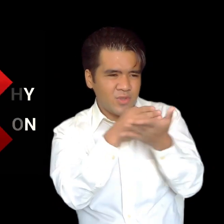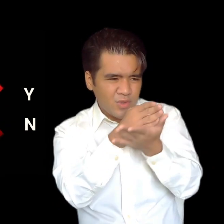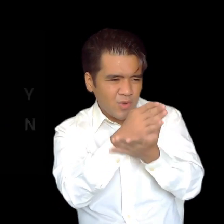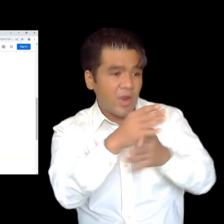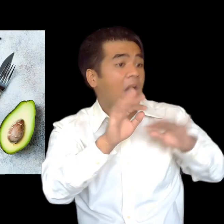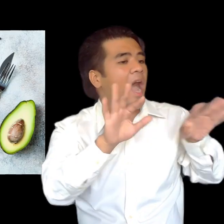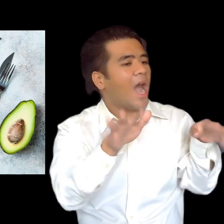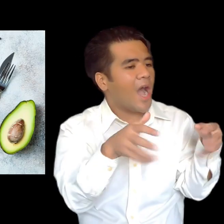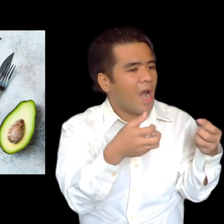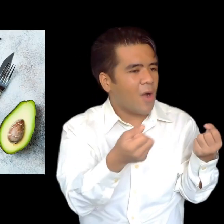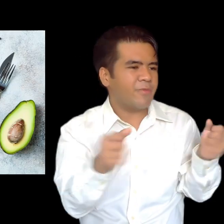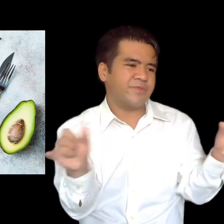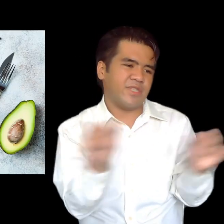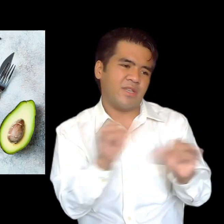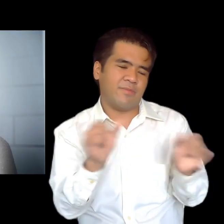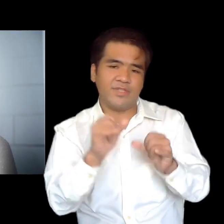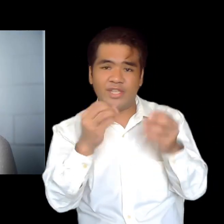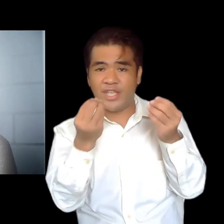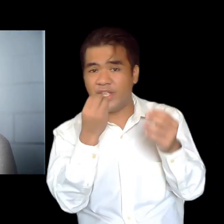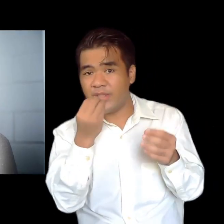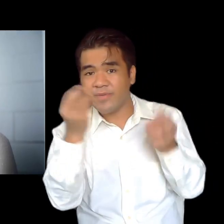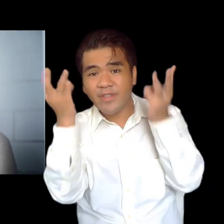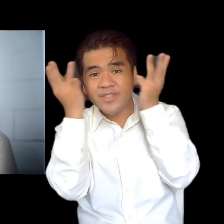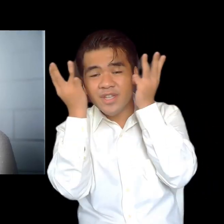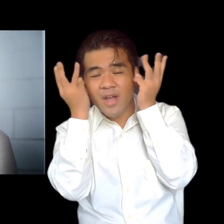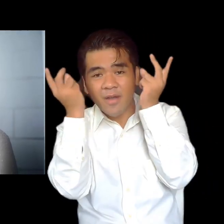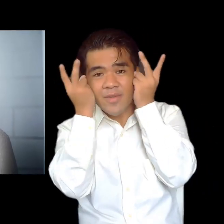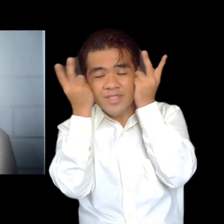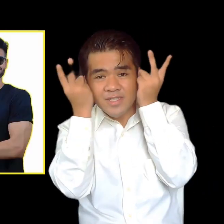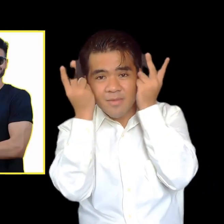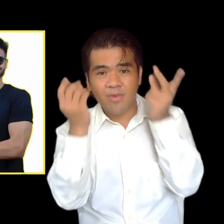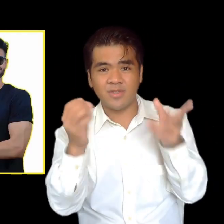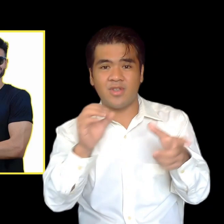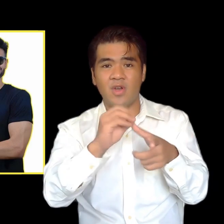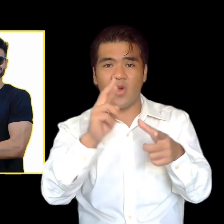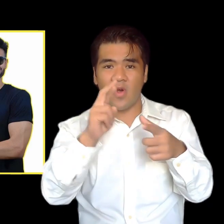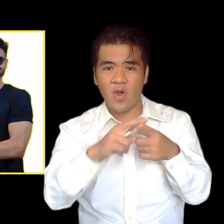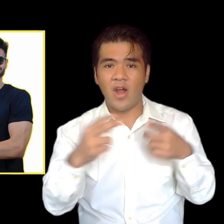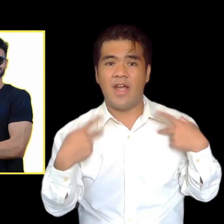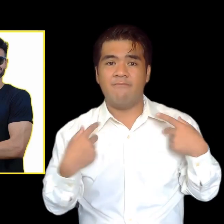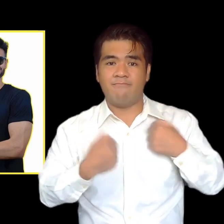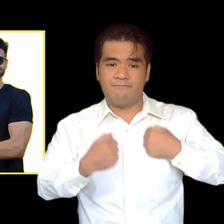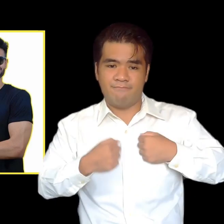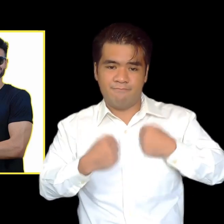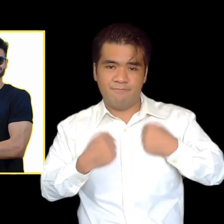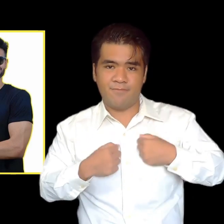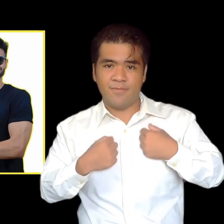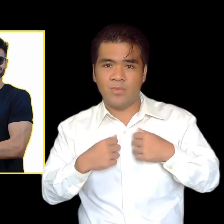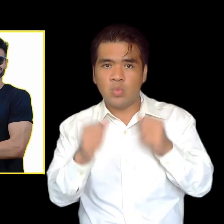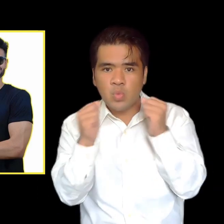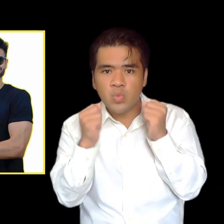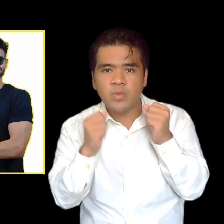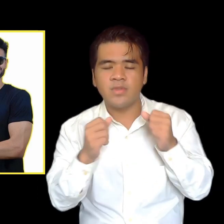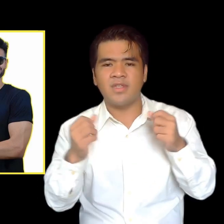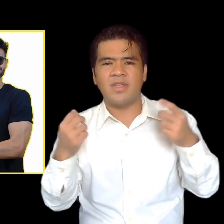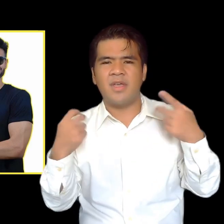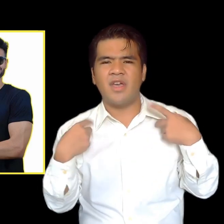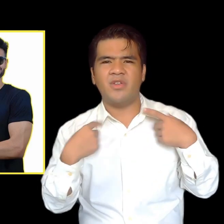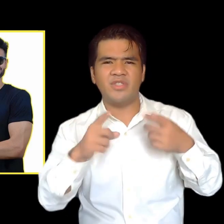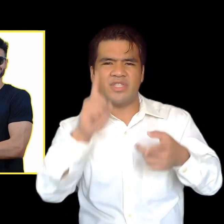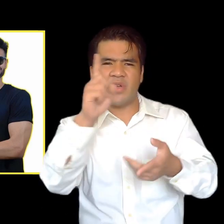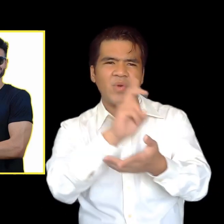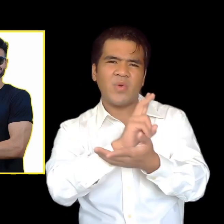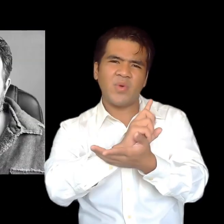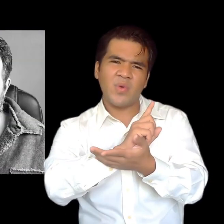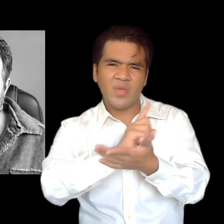ng mga techniques gaya ng vegan diet, cold showers at iba pa. Ngunit sa napansin ko, after ng ilang weeks or months